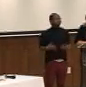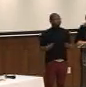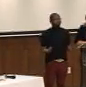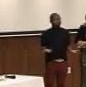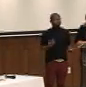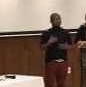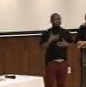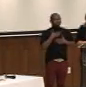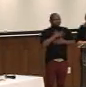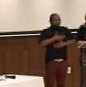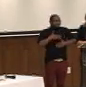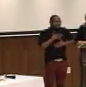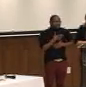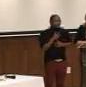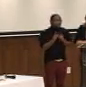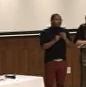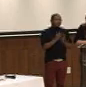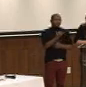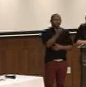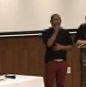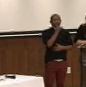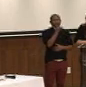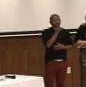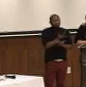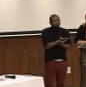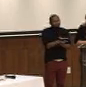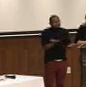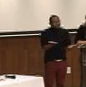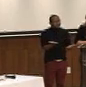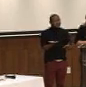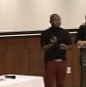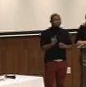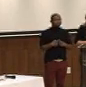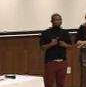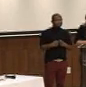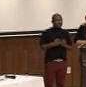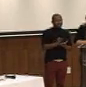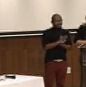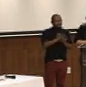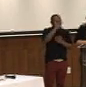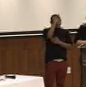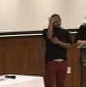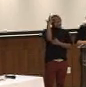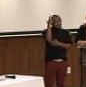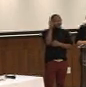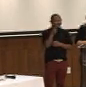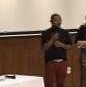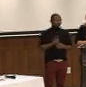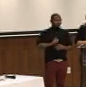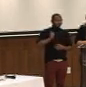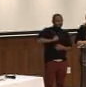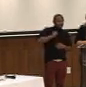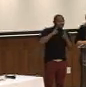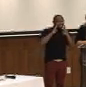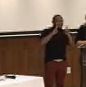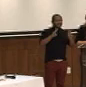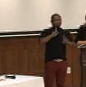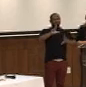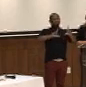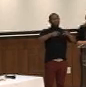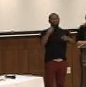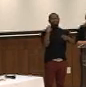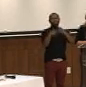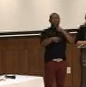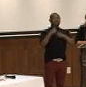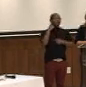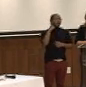Primeiramente, gostaríamos de pedir desculpas para as pessoas que estão vendo a transmissão ao vivo. Tivemos um problema no